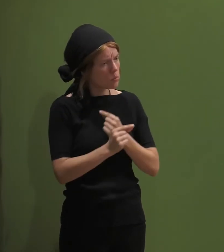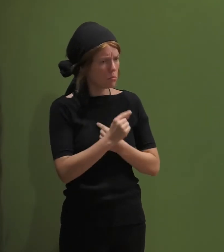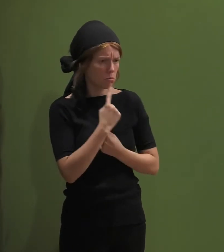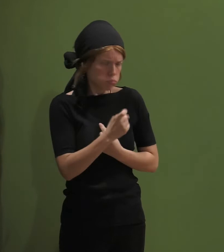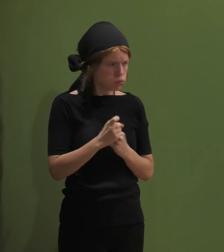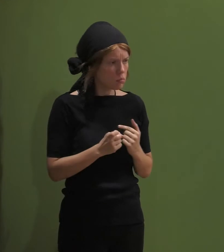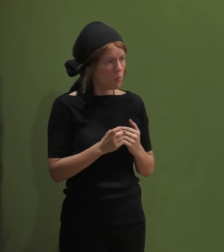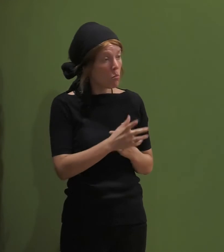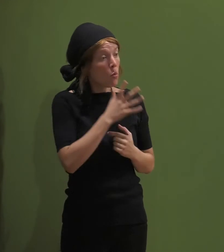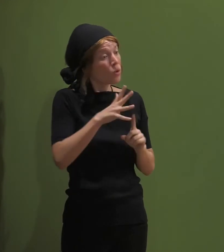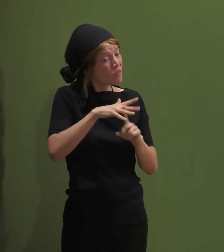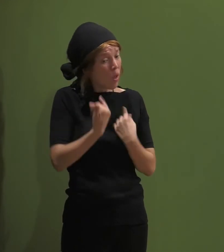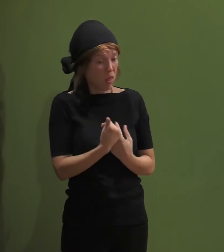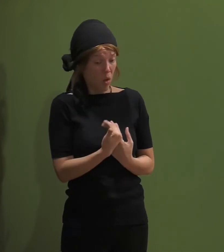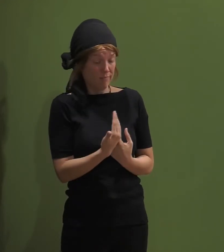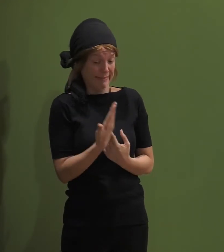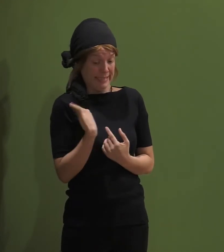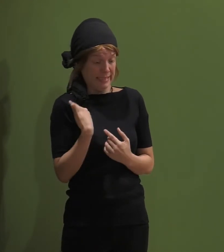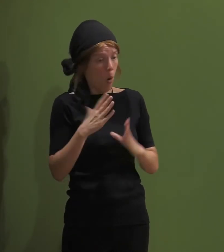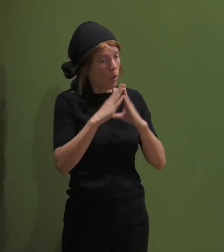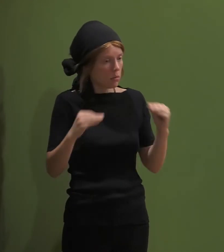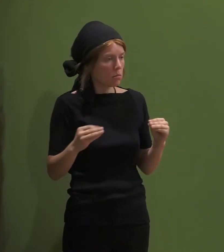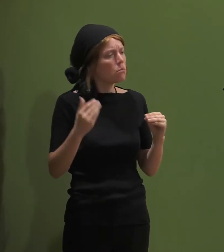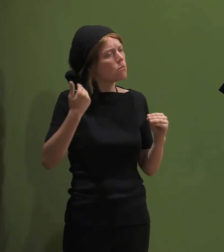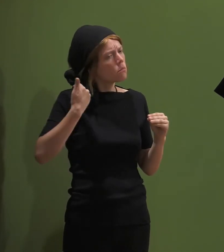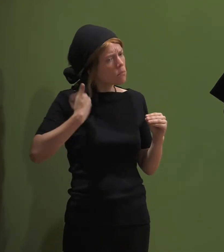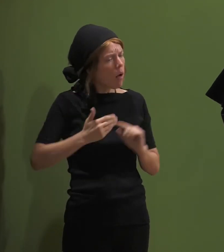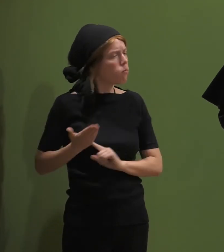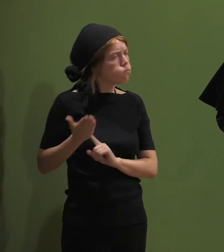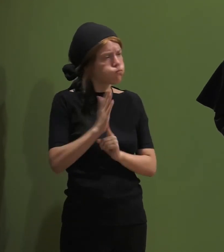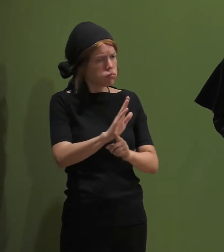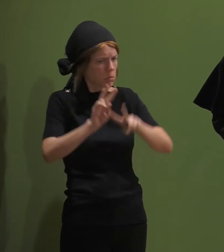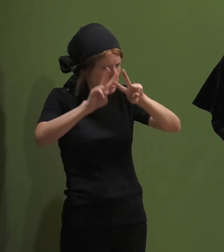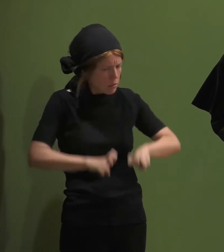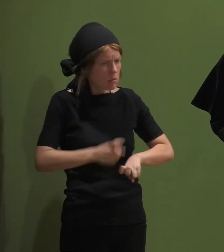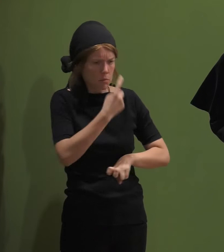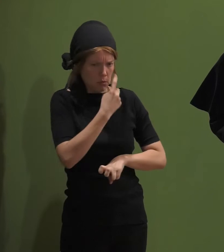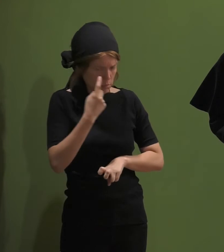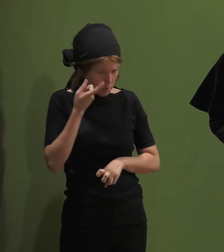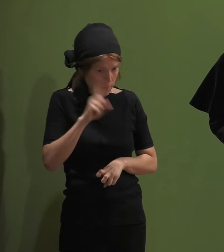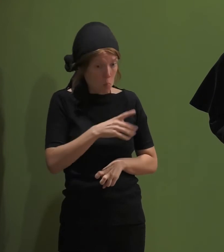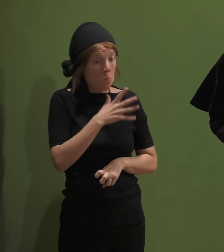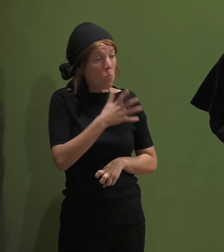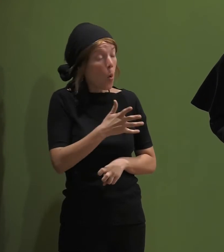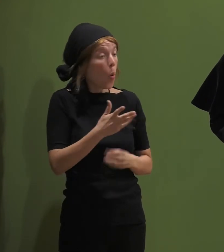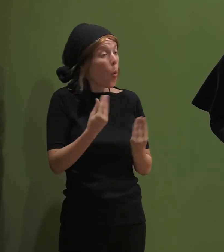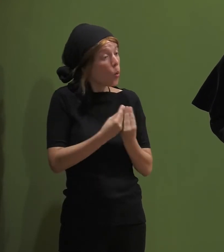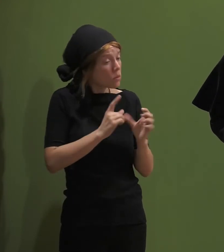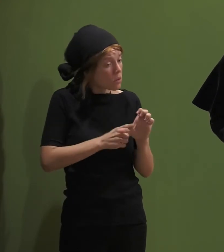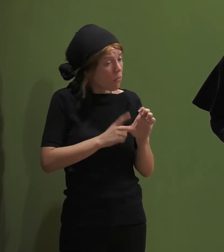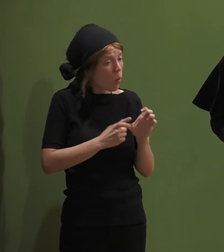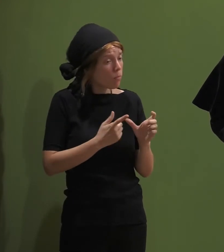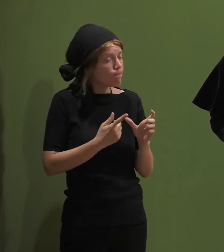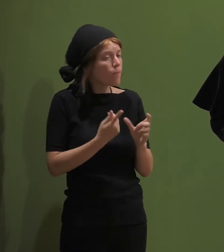complicado, tanto por la situación previa de la universidad, que ya ha sido presentada y auditada, como por la imposibilidad de la Junta de acometer